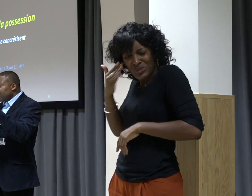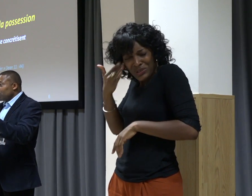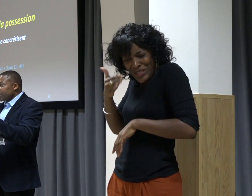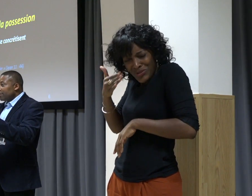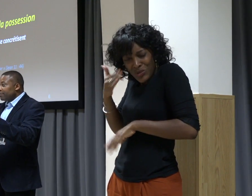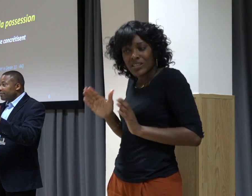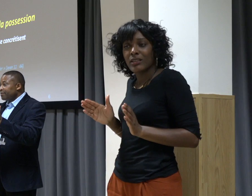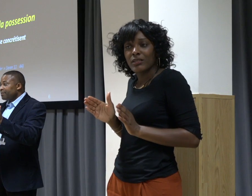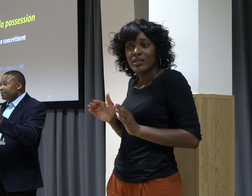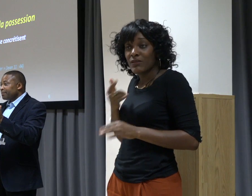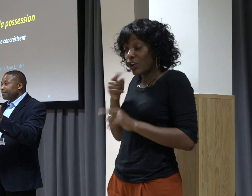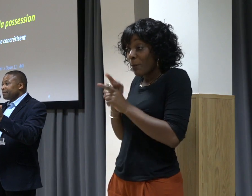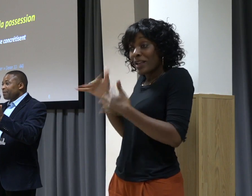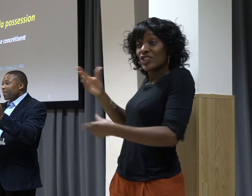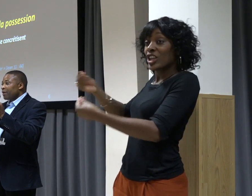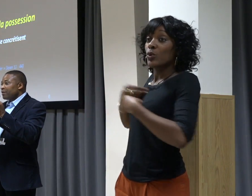qui est exaucé.